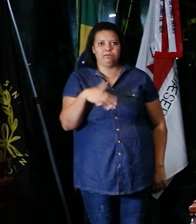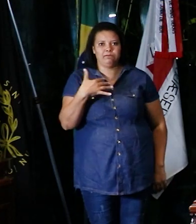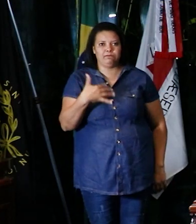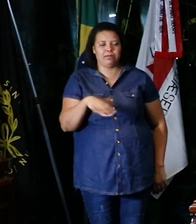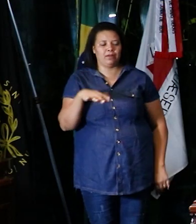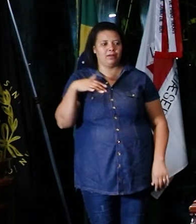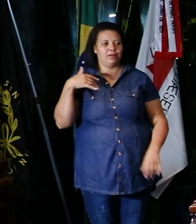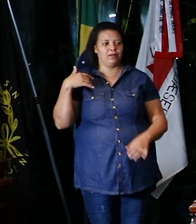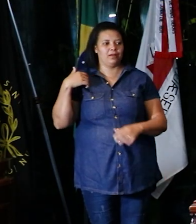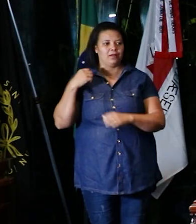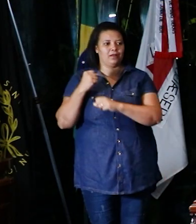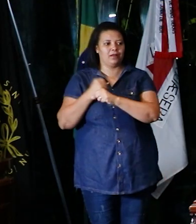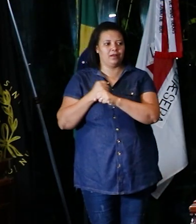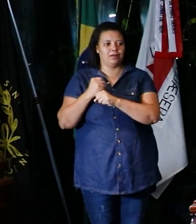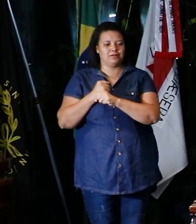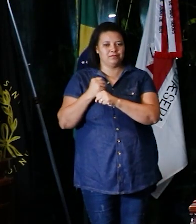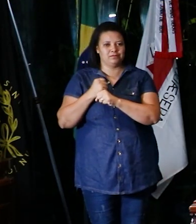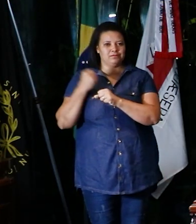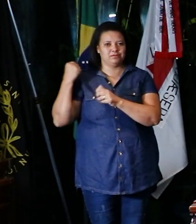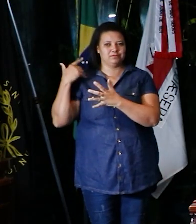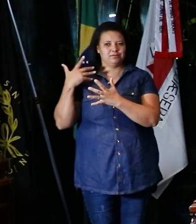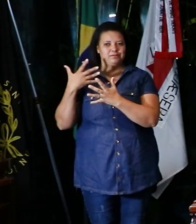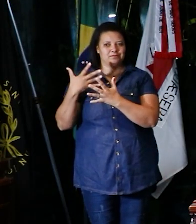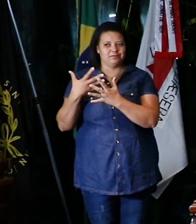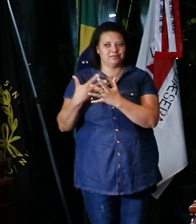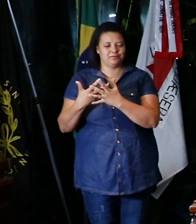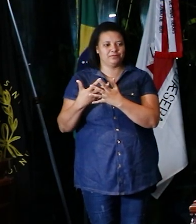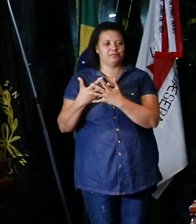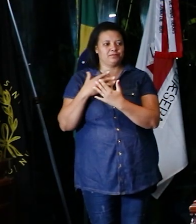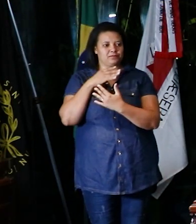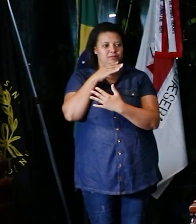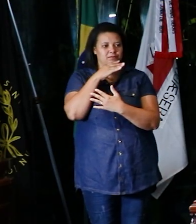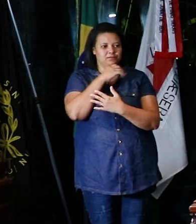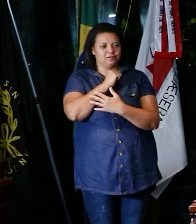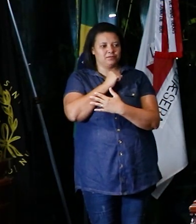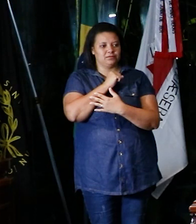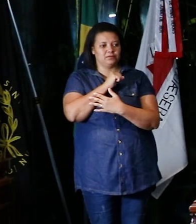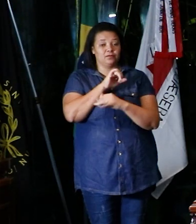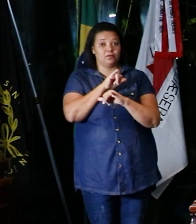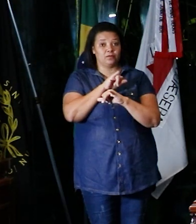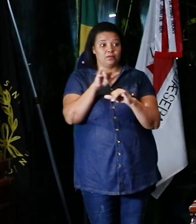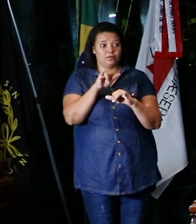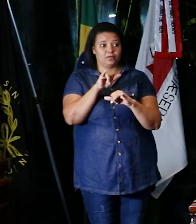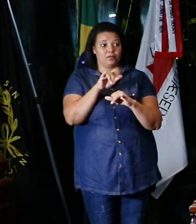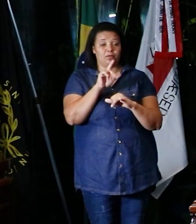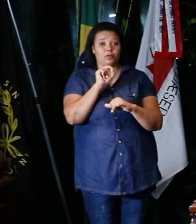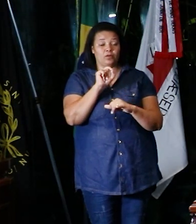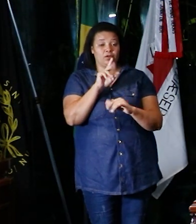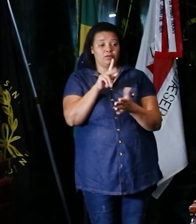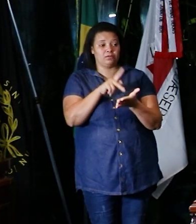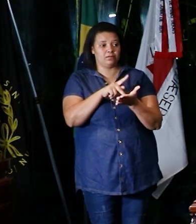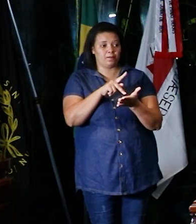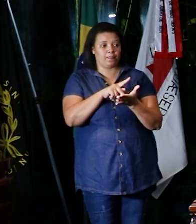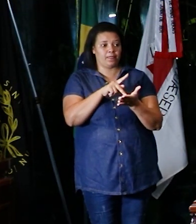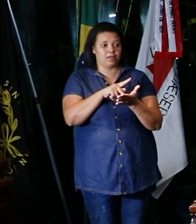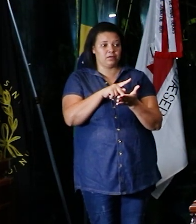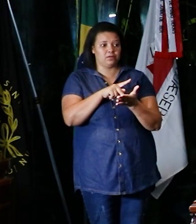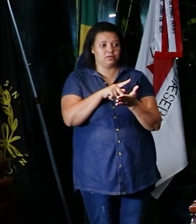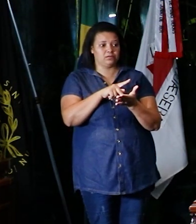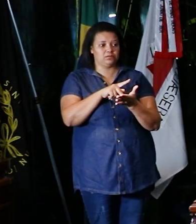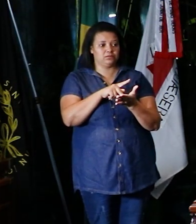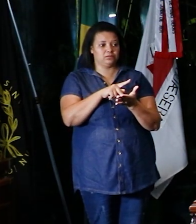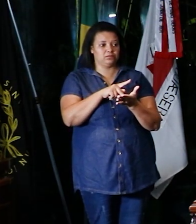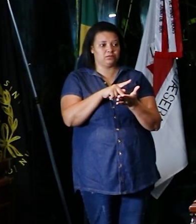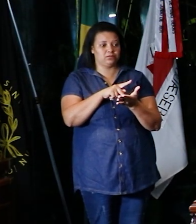todos. Mas eu ia fazer rapidamente um depoimento sobre a questão da verdade,